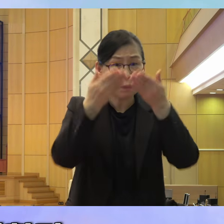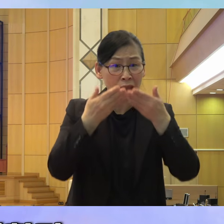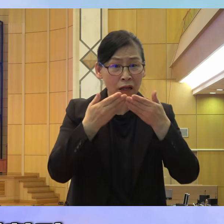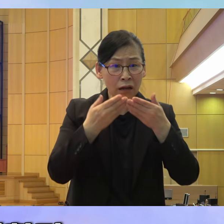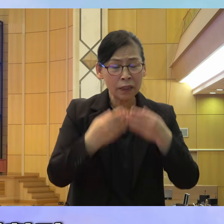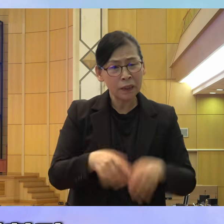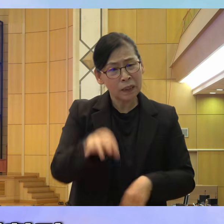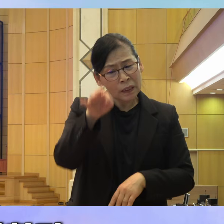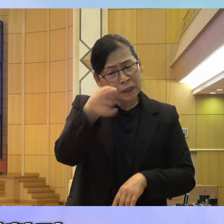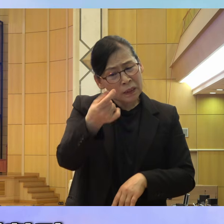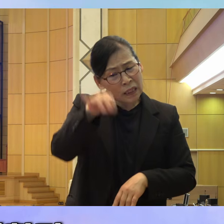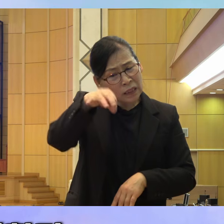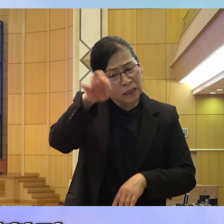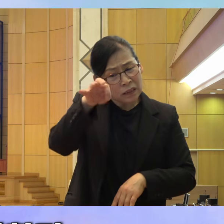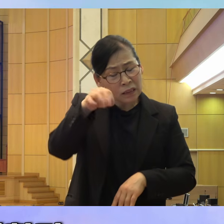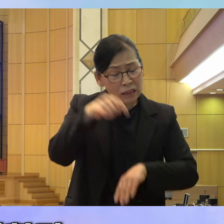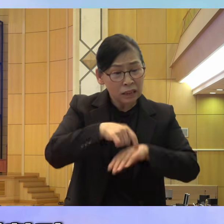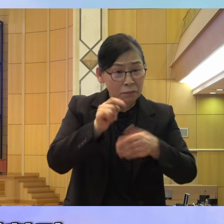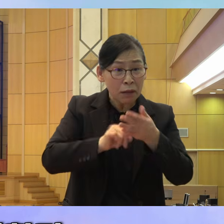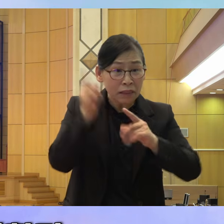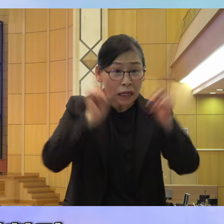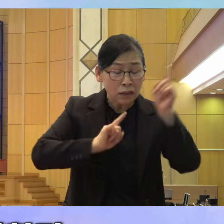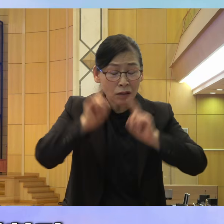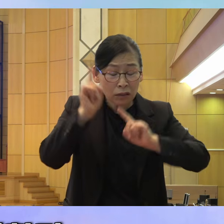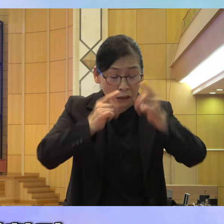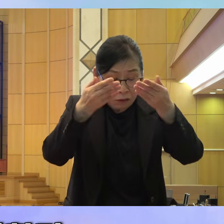이 작은 상처가